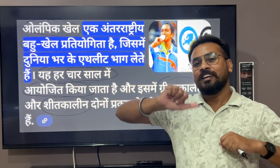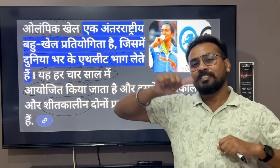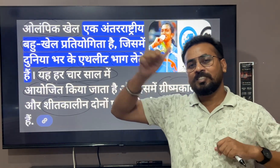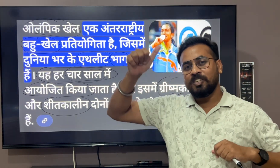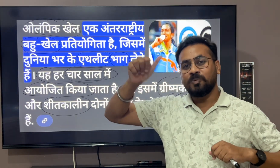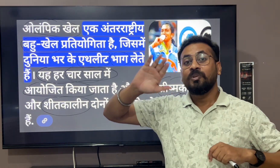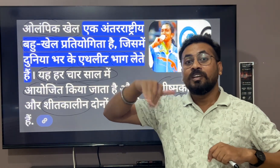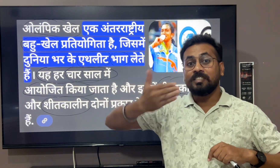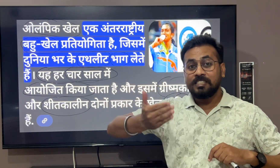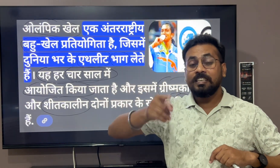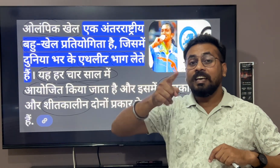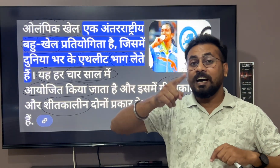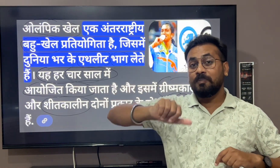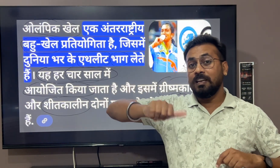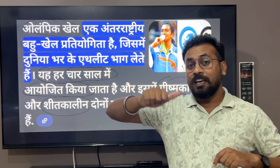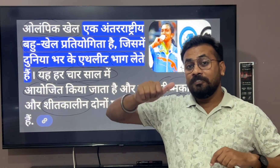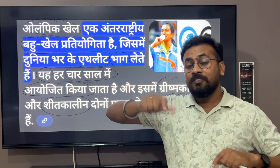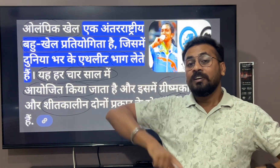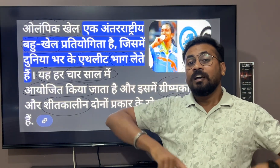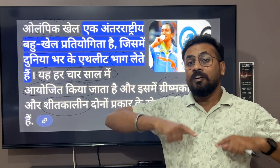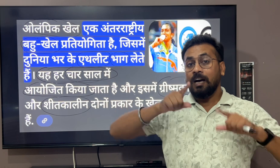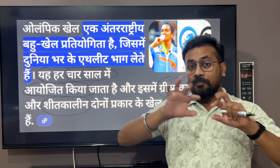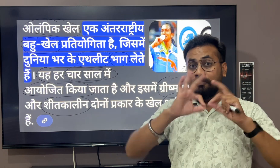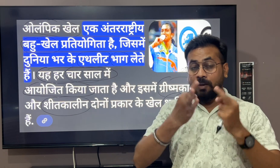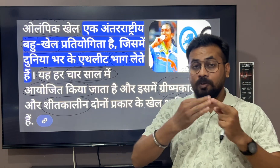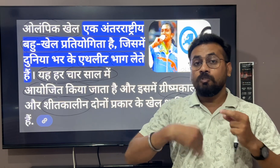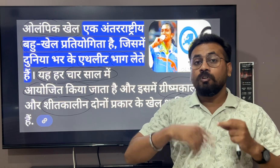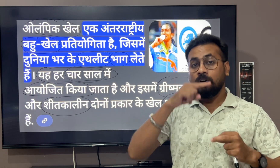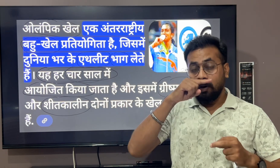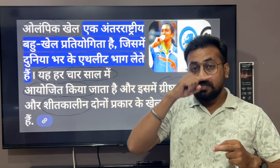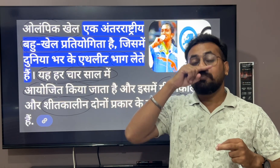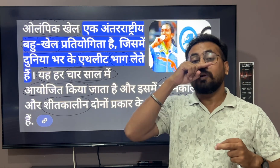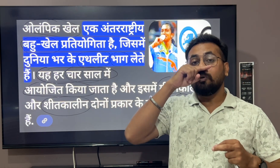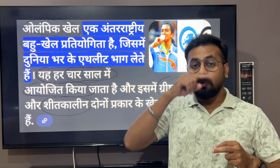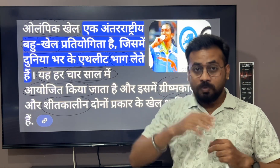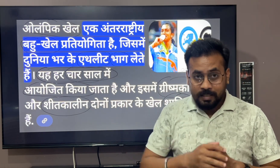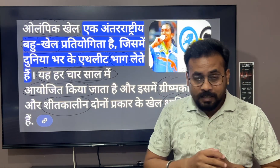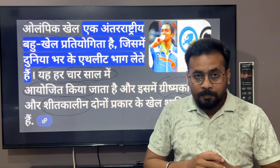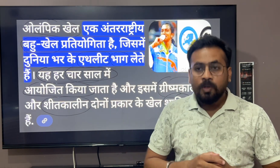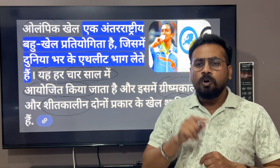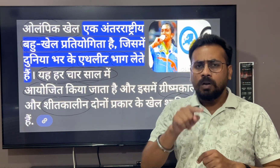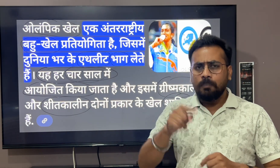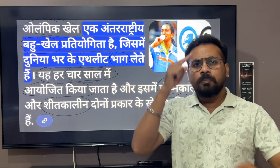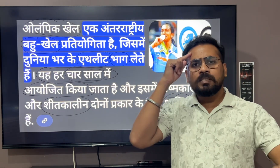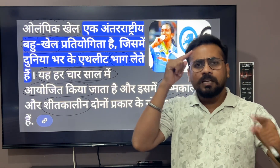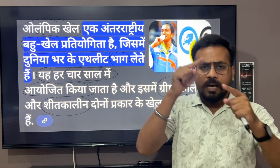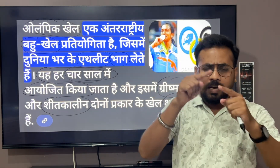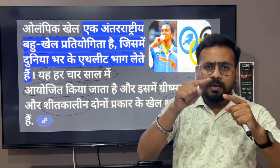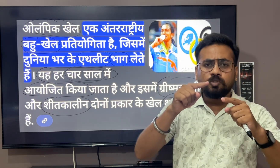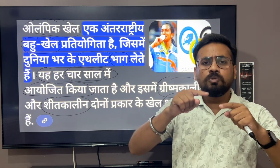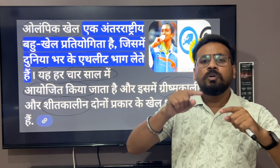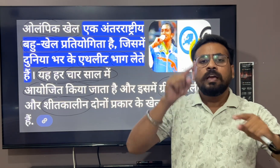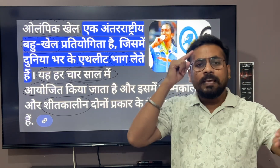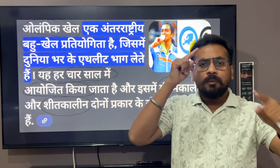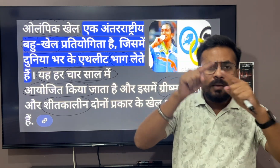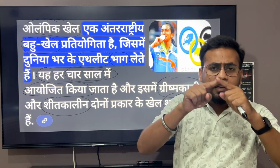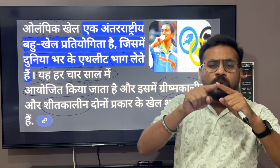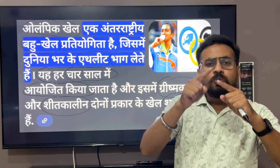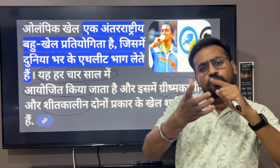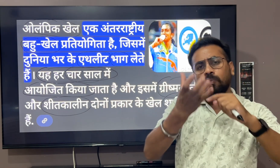सक्सेस, जिससे कि आपकी लाइफ और आपकी फैमिली को ऑलवेज प्राउड हो, ठीक है। और अपने जो एम है उसको भी आप